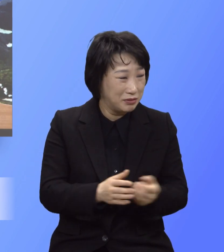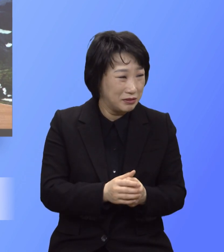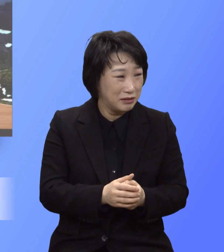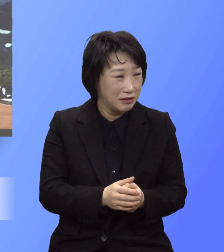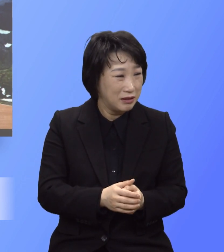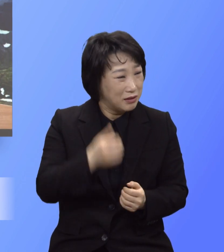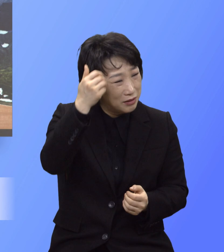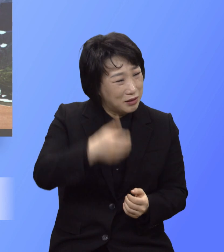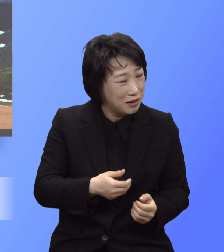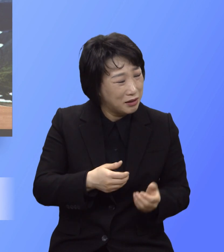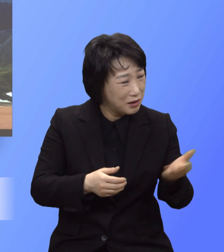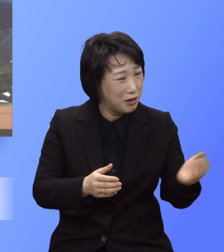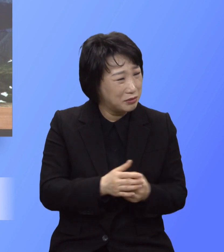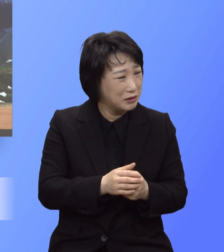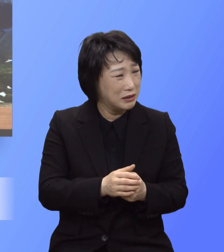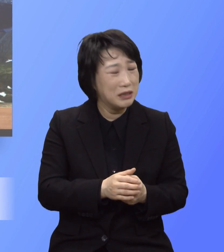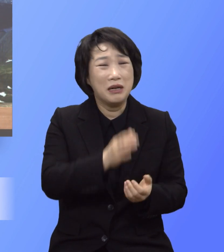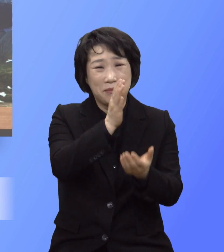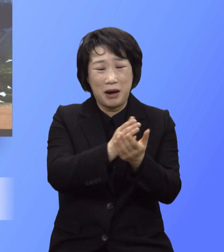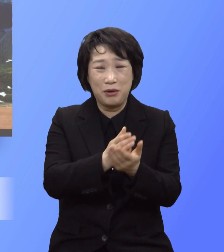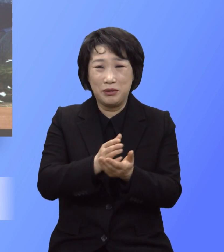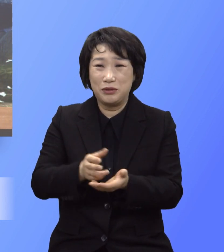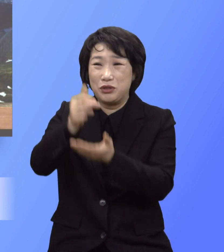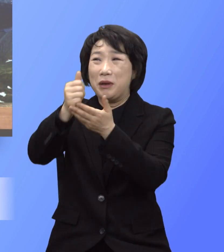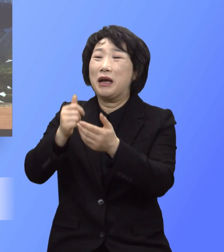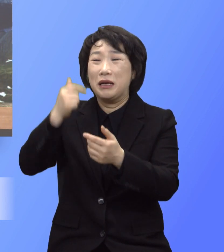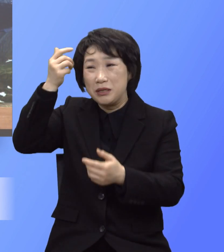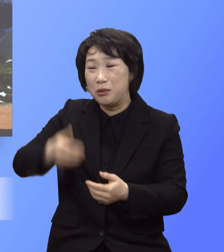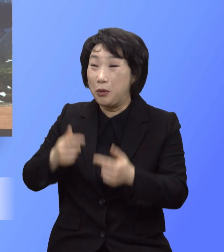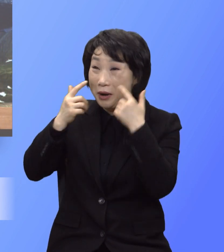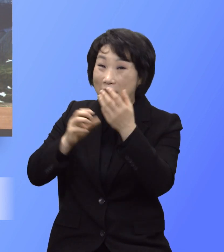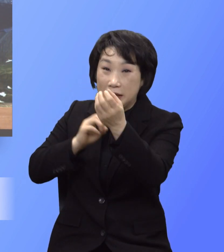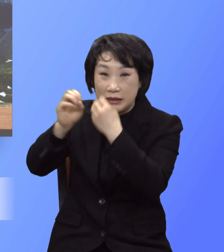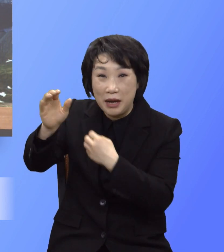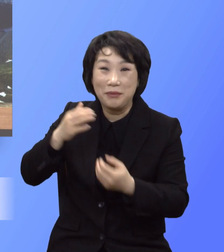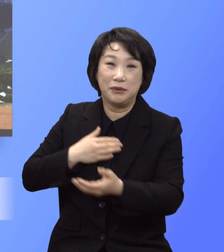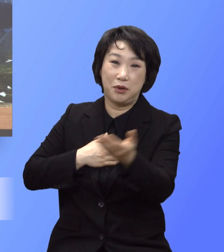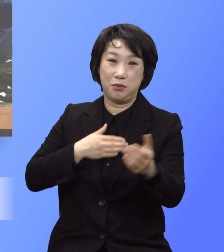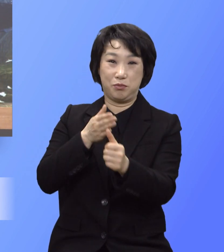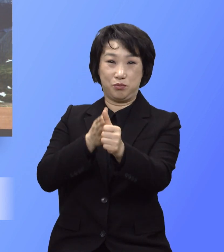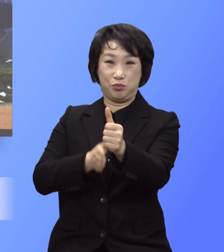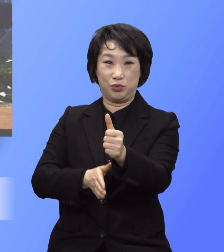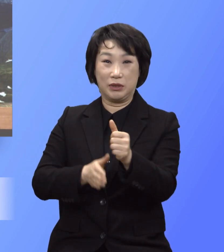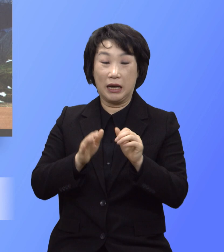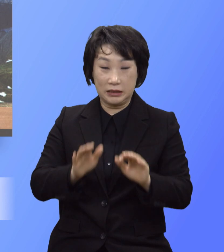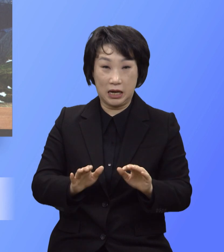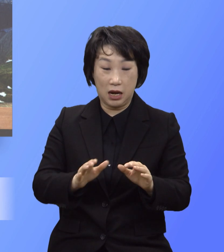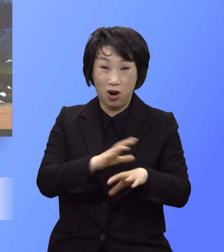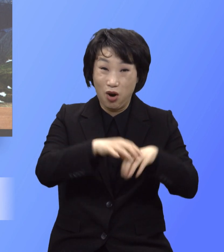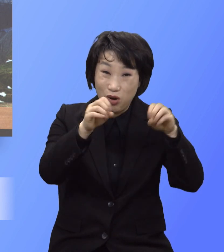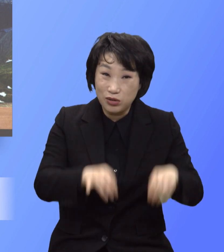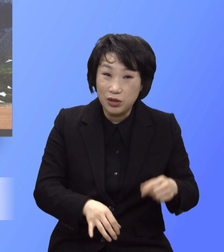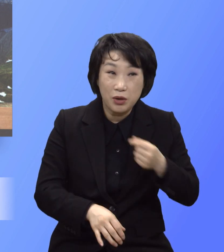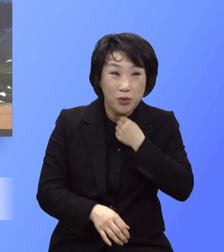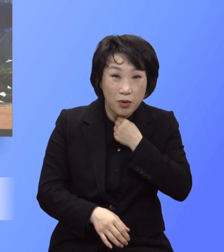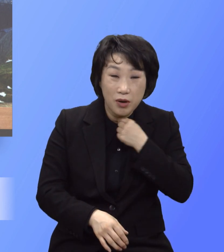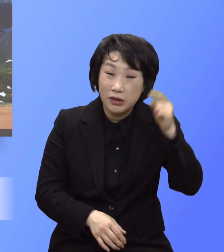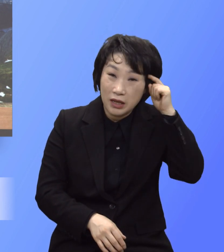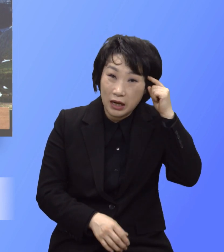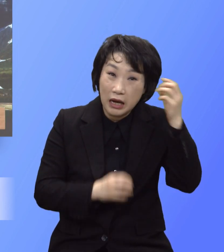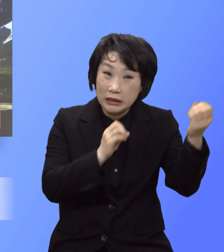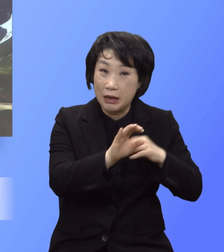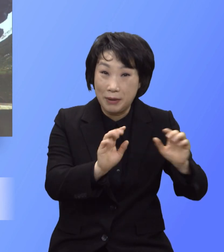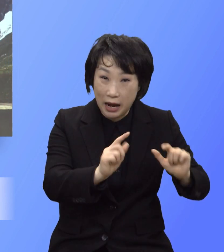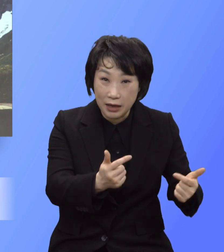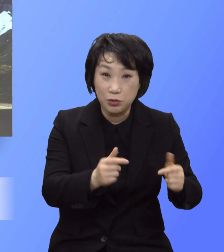말고 주님의 질문에 확실하게 답할 수 있는 사람이 되되 헛된 요구와 헛된 대답이